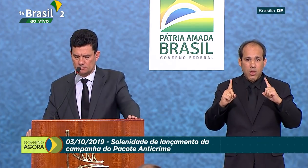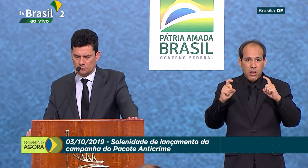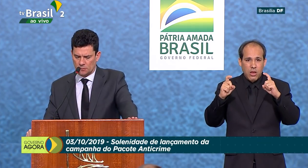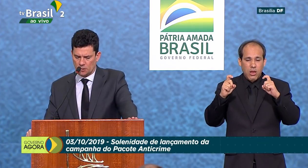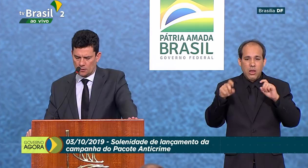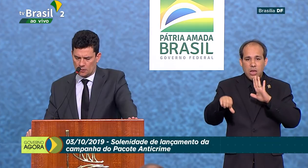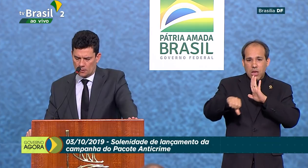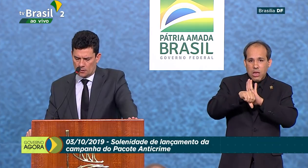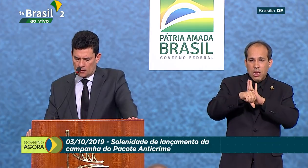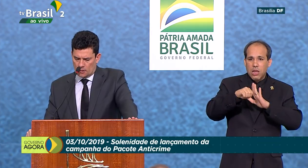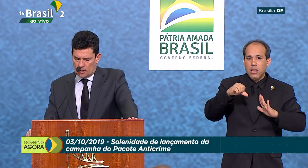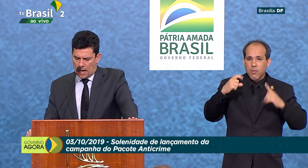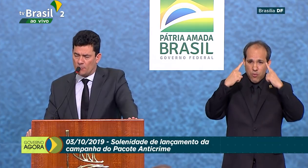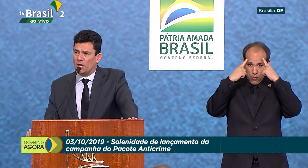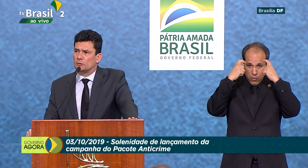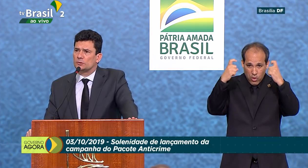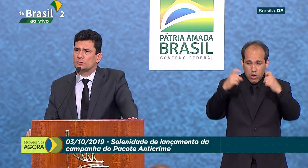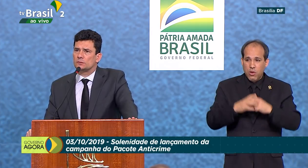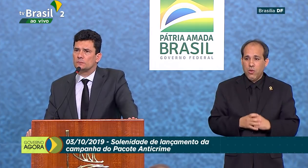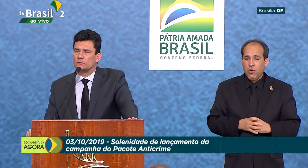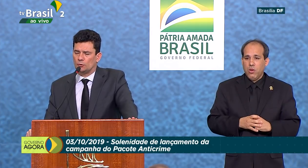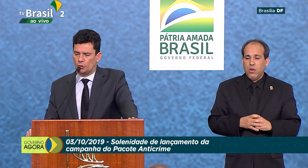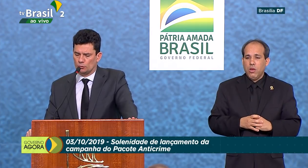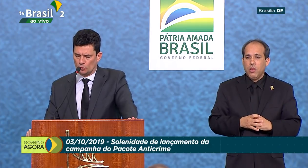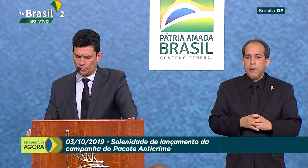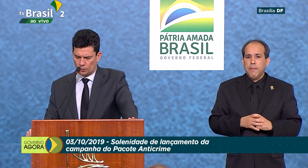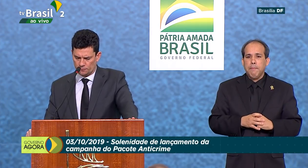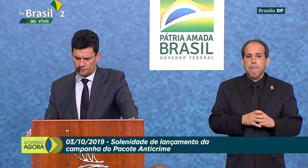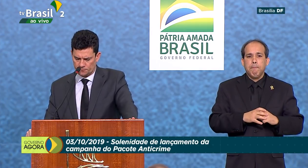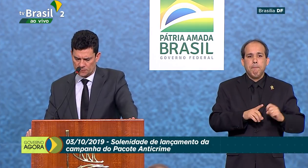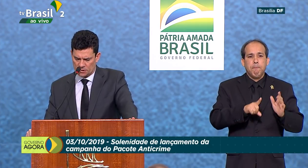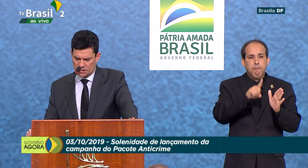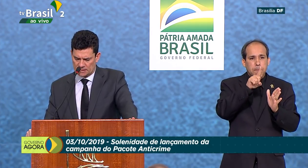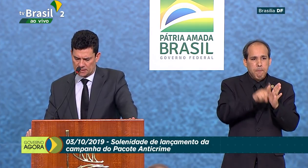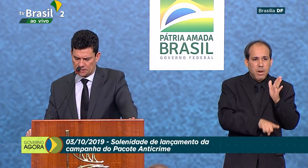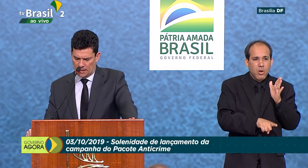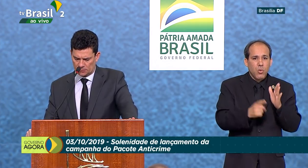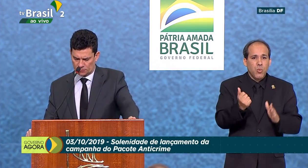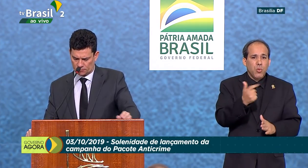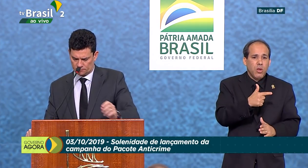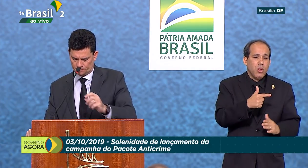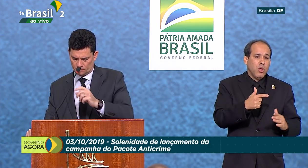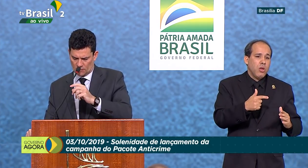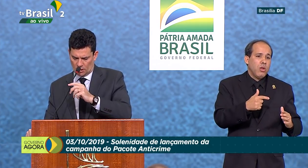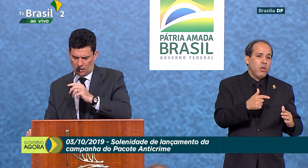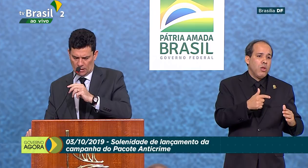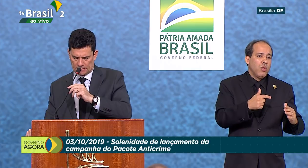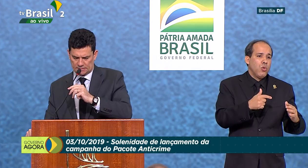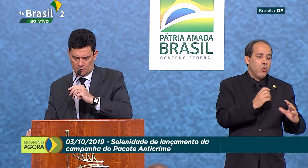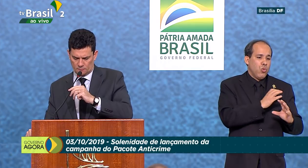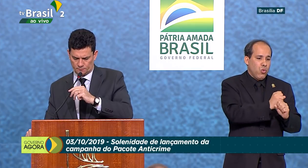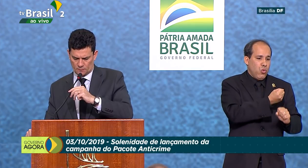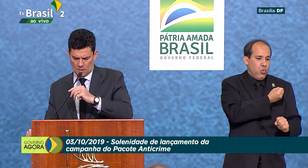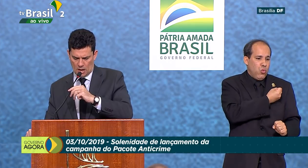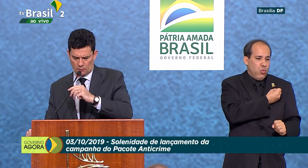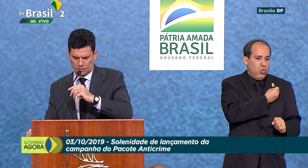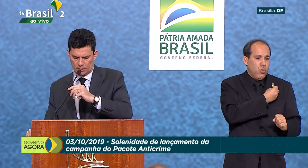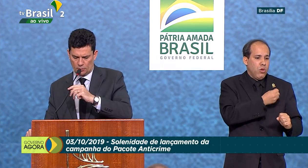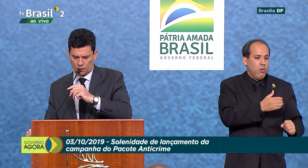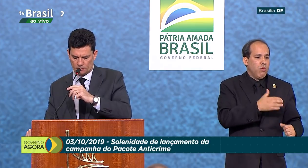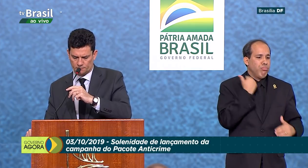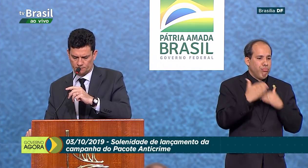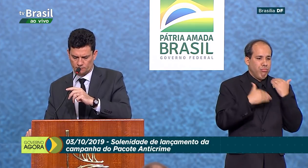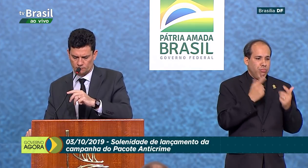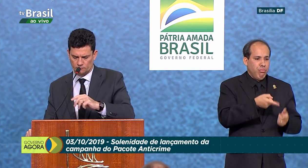violentos, a menos do que o número de assassinados em relação ao